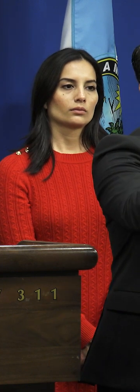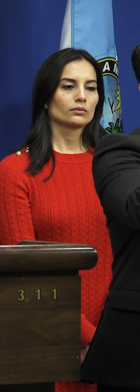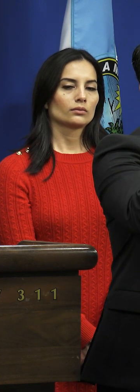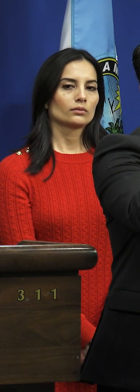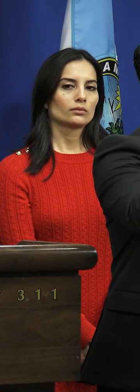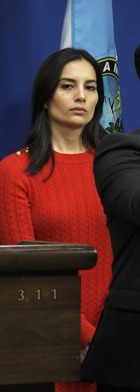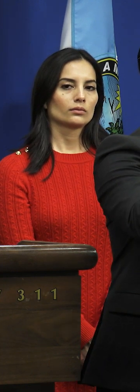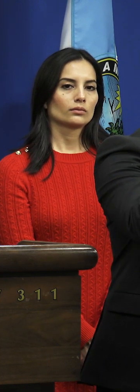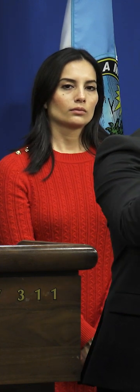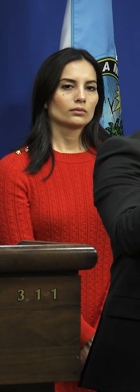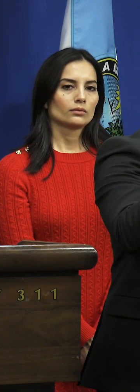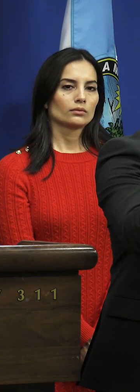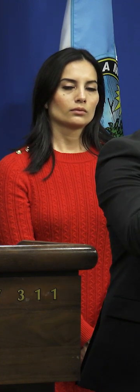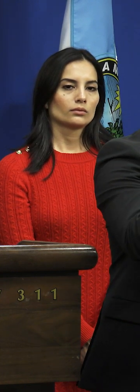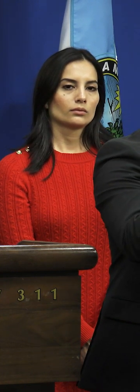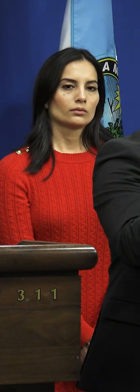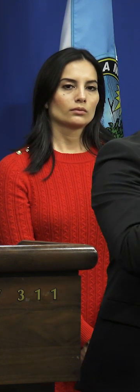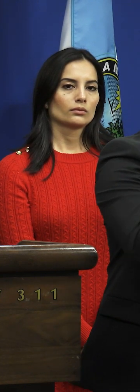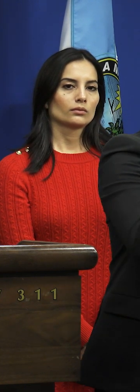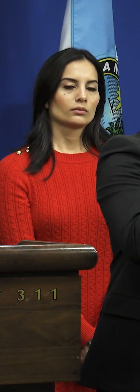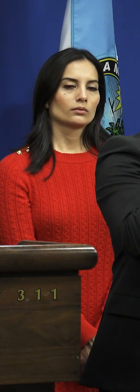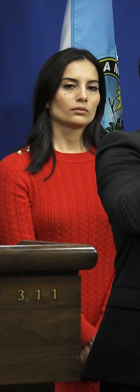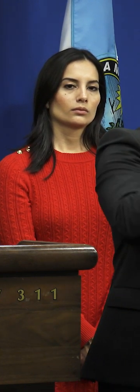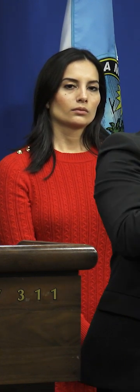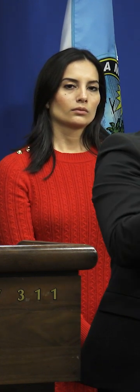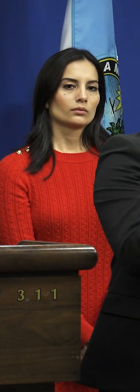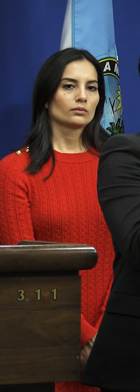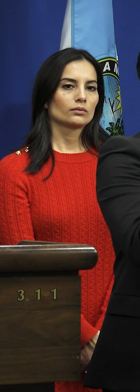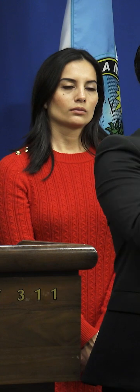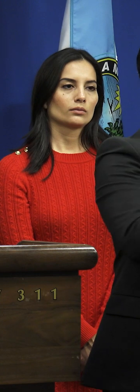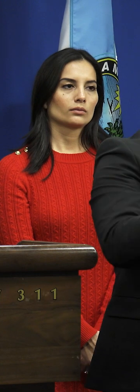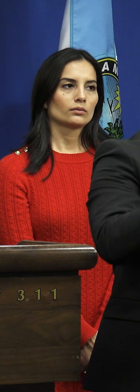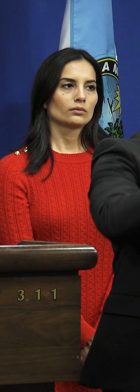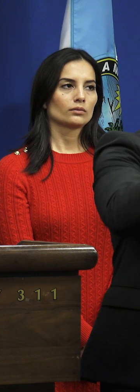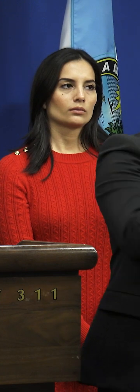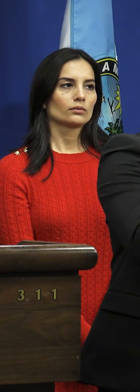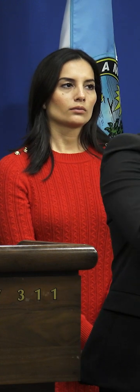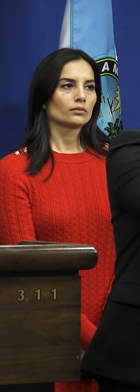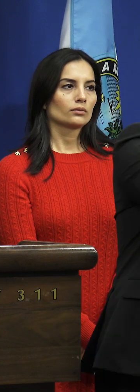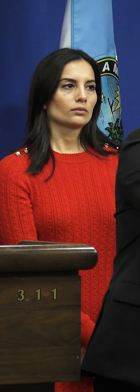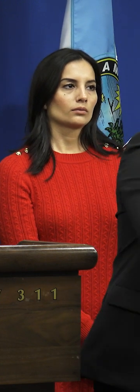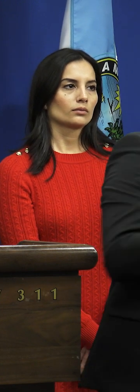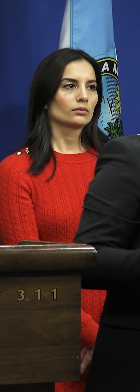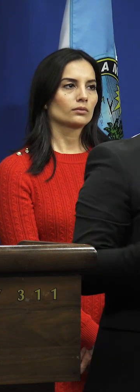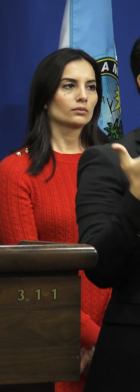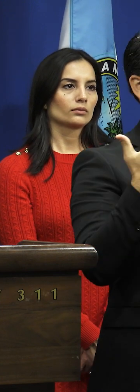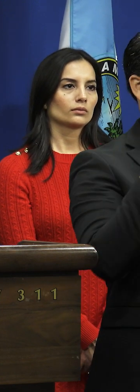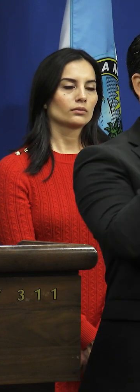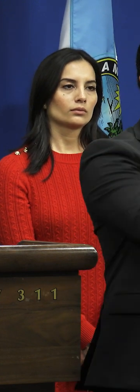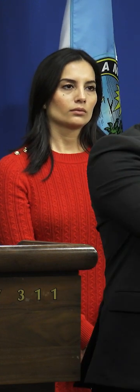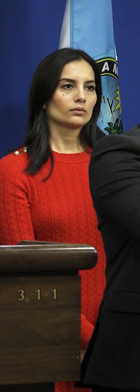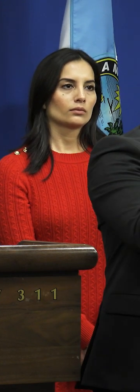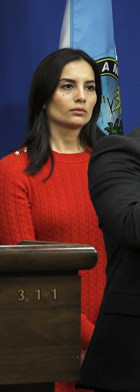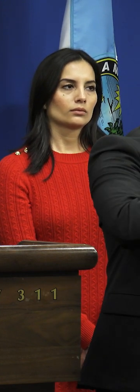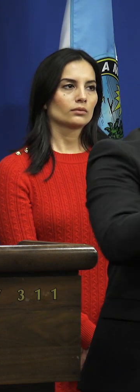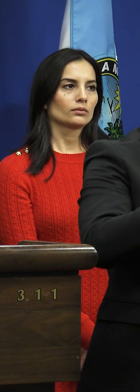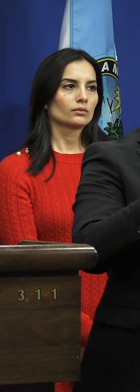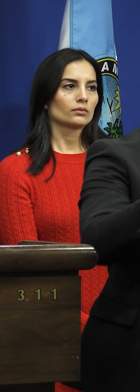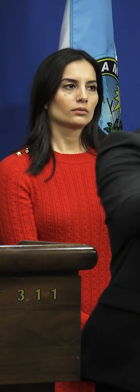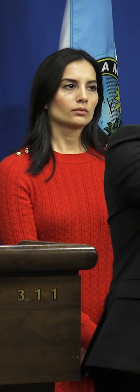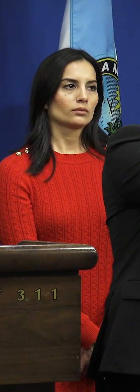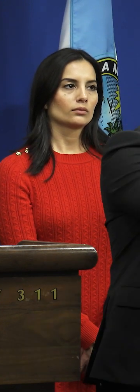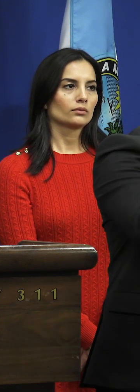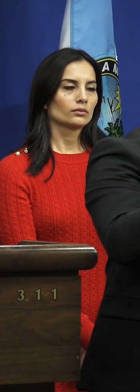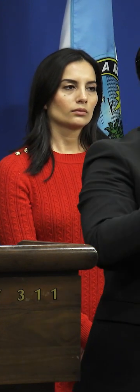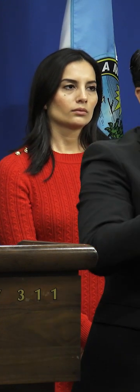efecto inmediato hasta nuevo aviso. Toda la programación y los eventos al aire libre en todos los